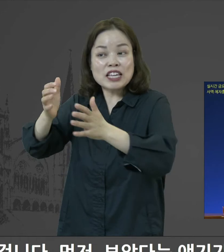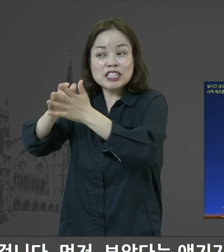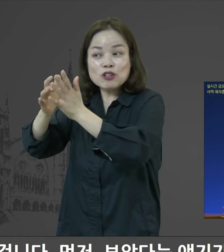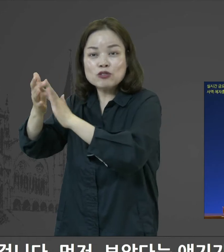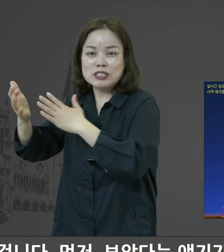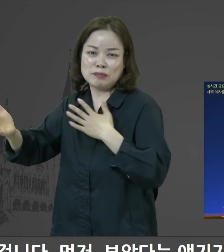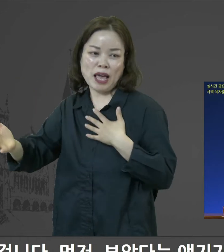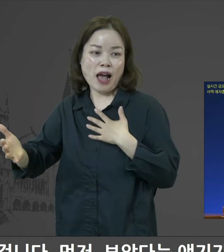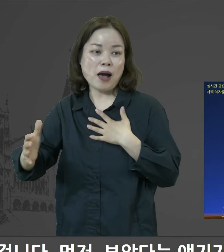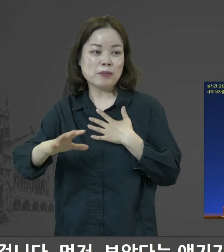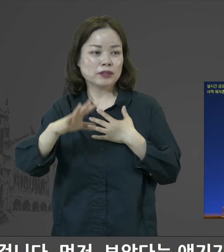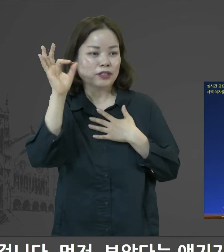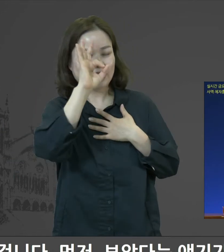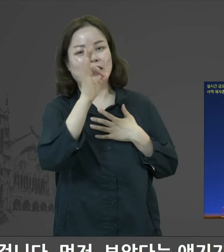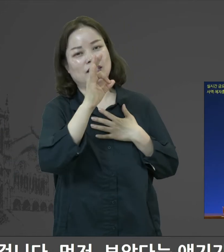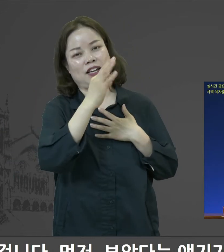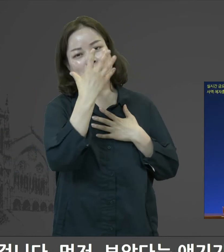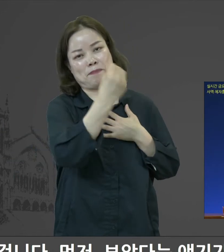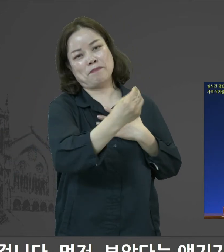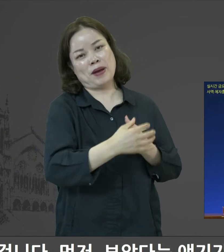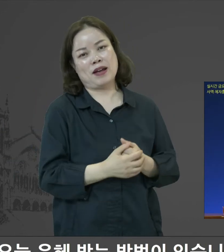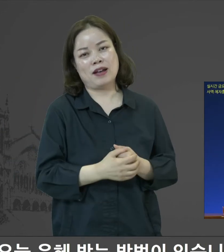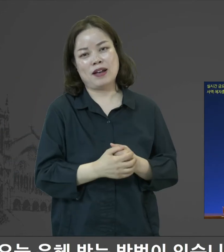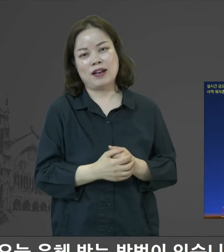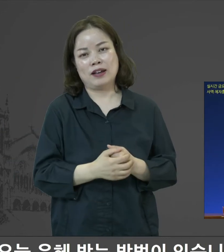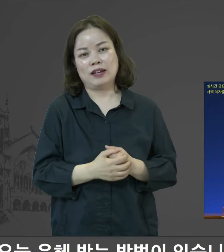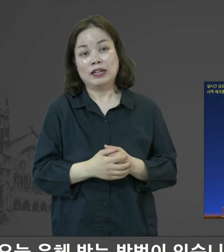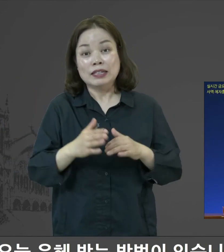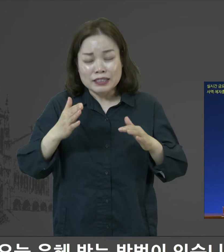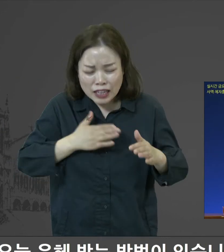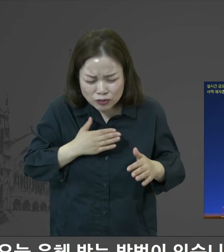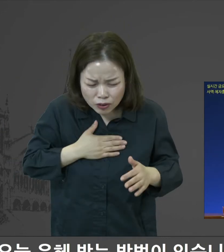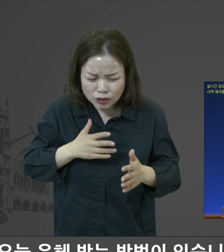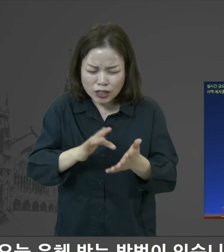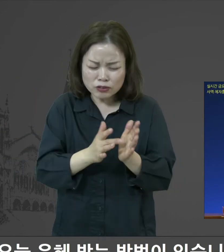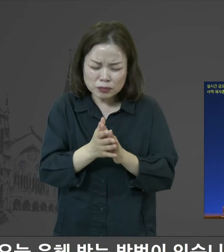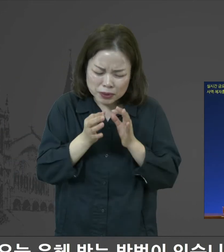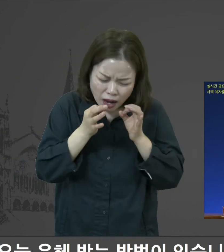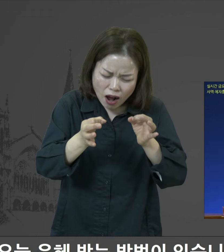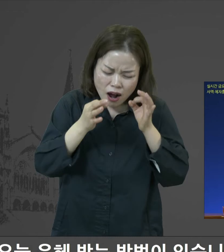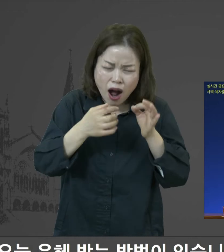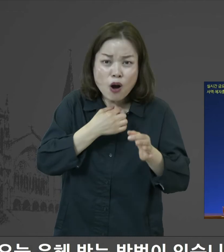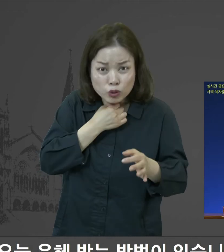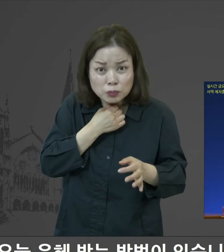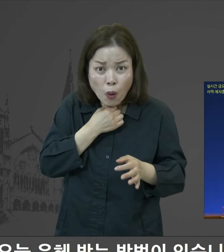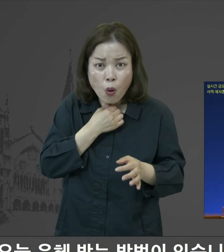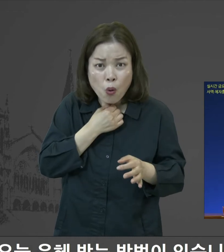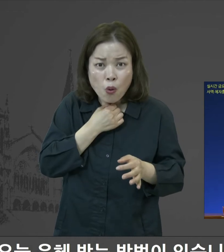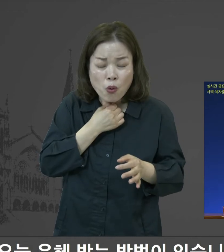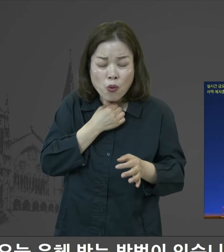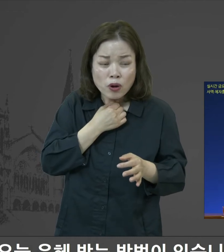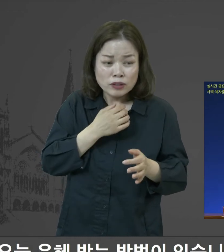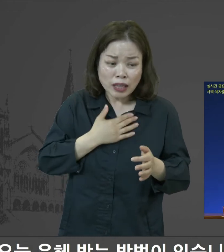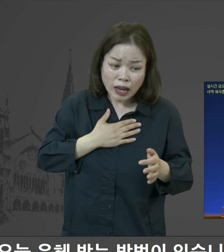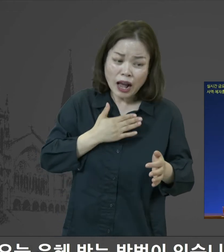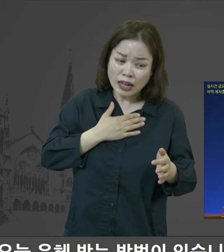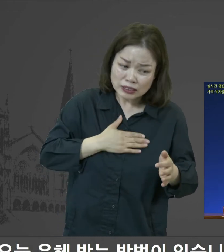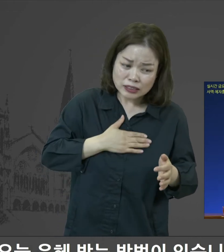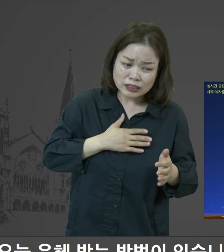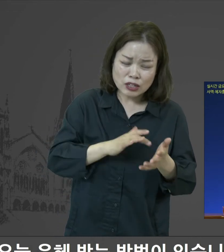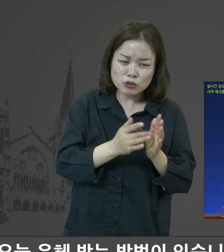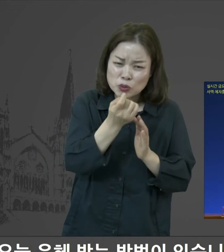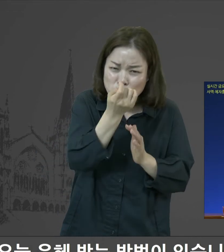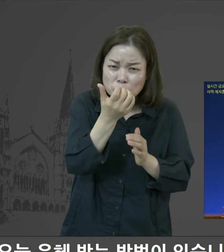나를 먼저 찾았다. 내가 예수님을 지금도 알려고 노력을 하고 있는데, 근데 내가 지금 아는 예수님은